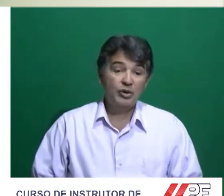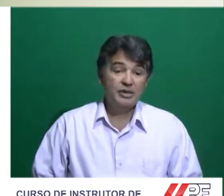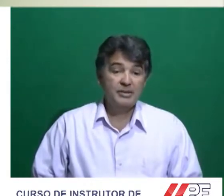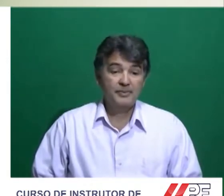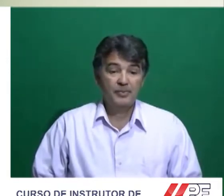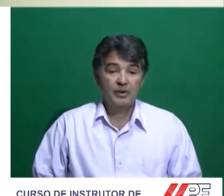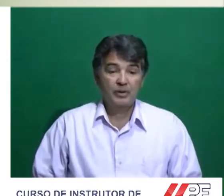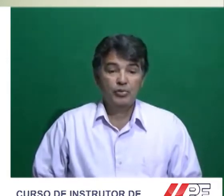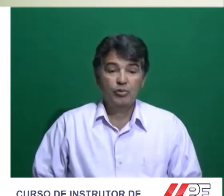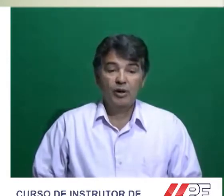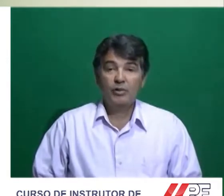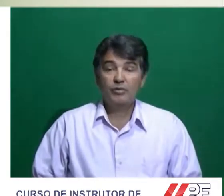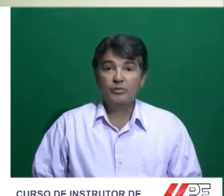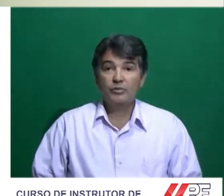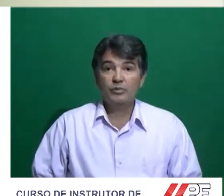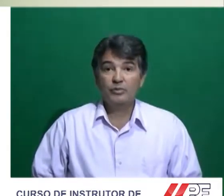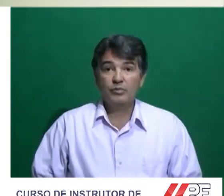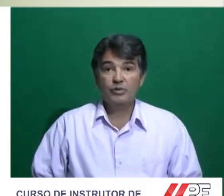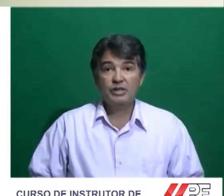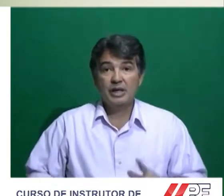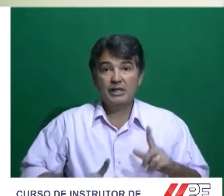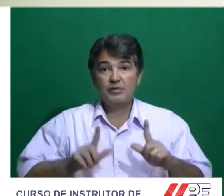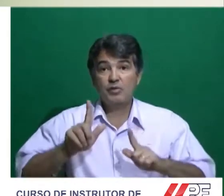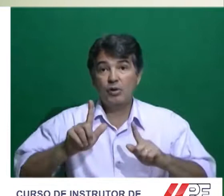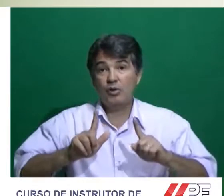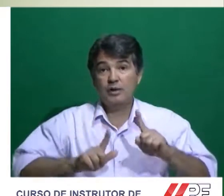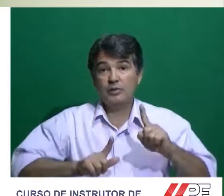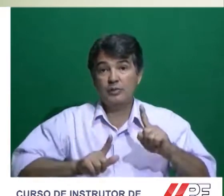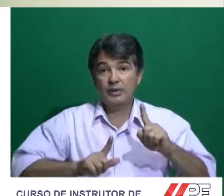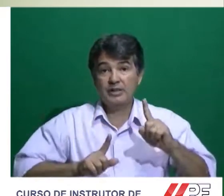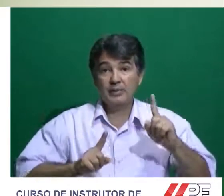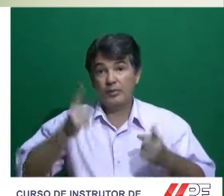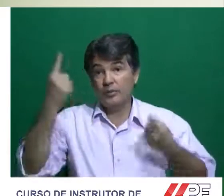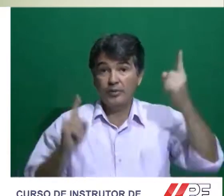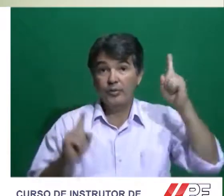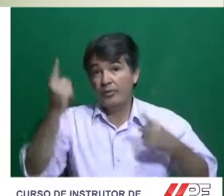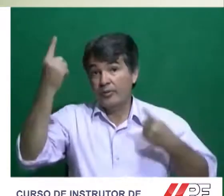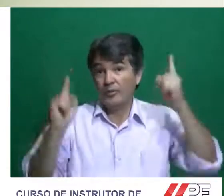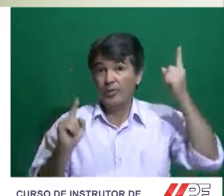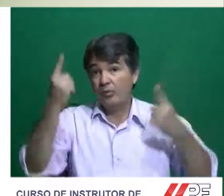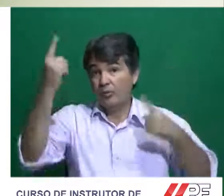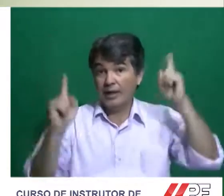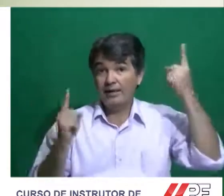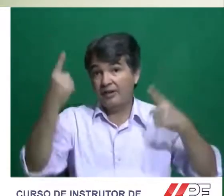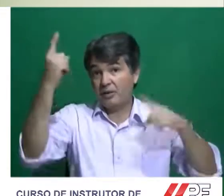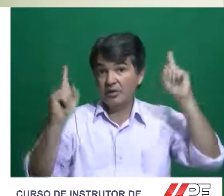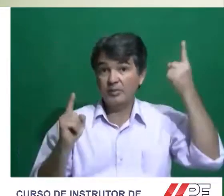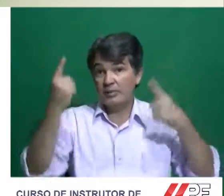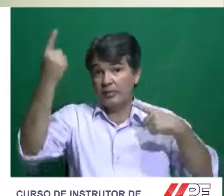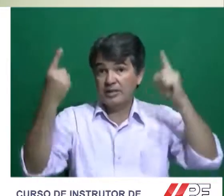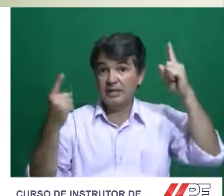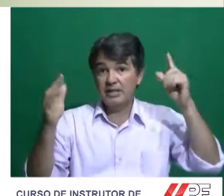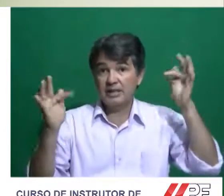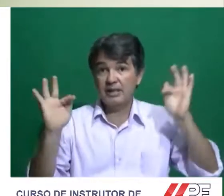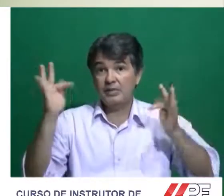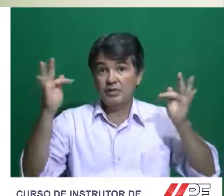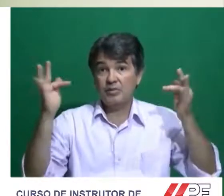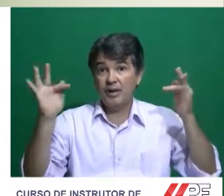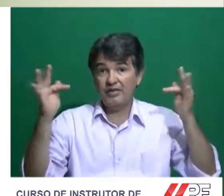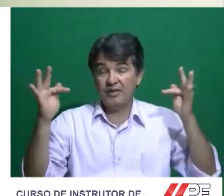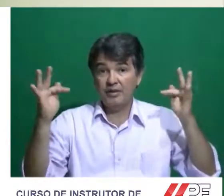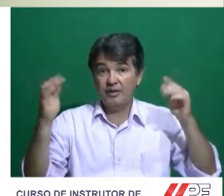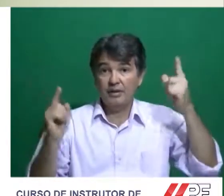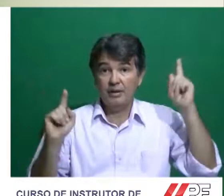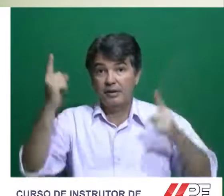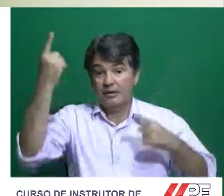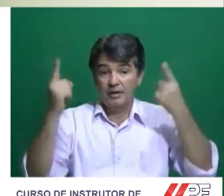2002, do qual os sinais vão colocando, por exemplo, o carnaval, que também pode ser esse, além do